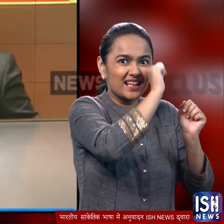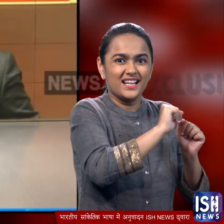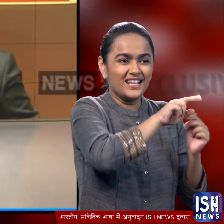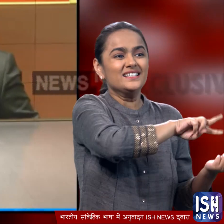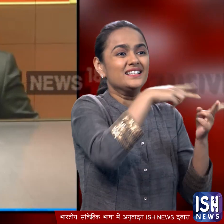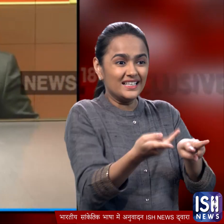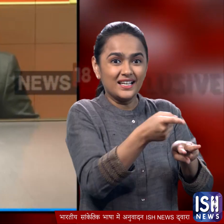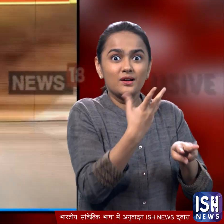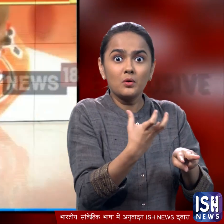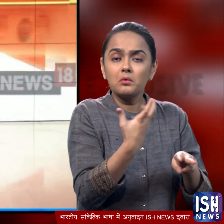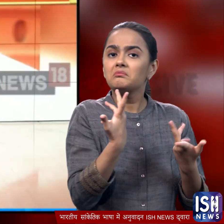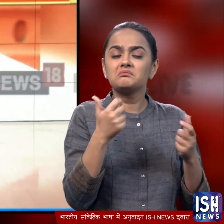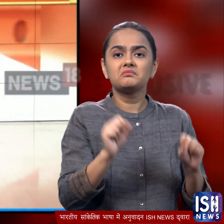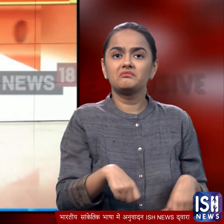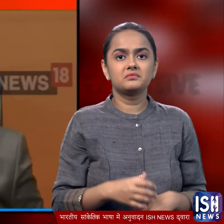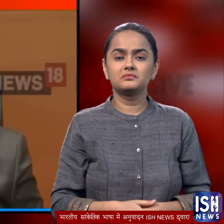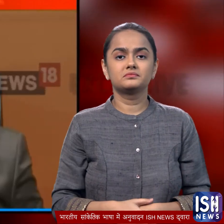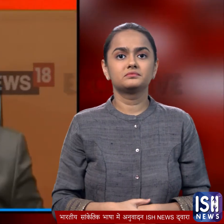सीट पणजी से चुनाव लड़ना चाहते हैं,